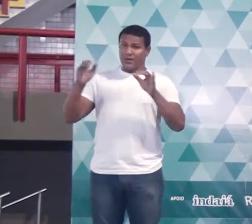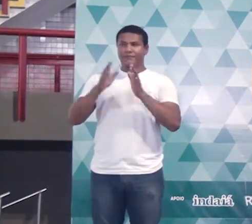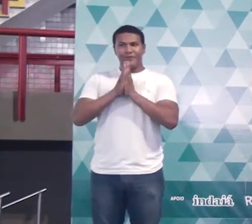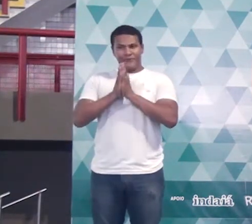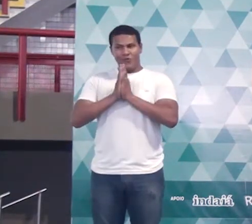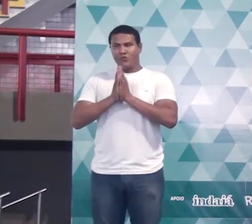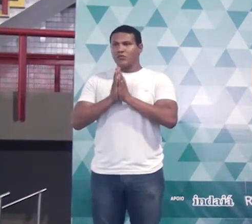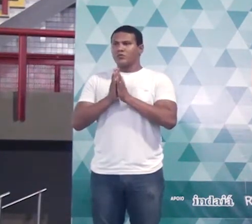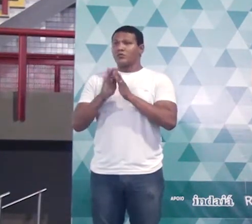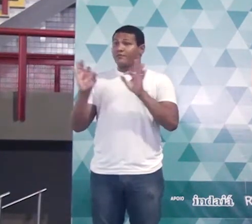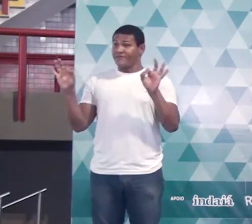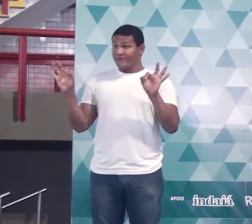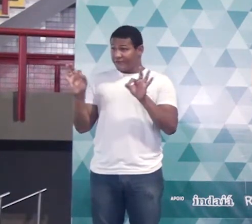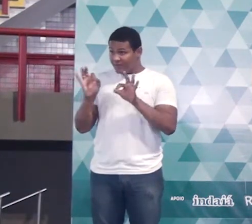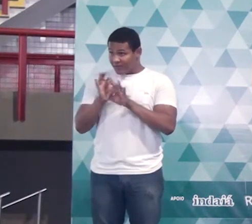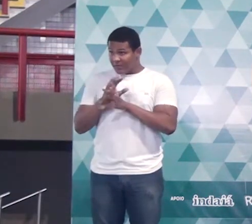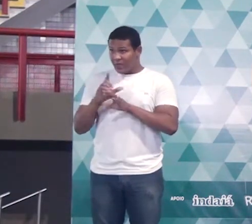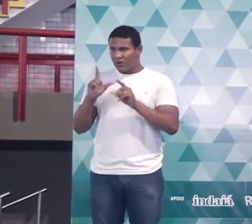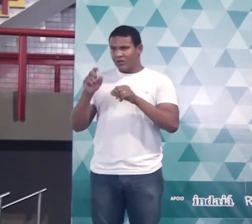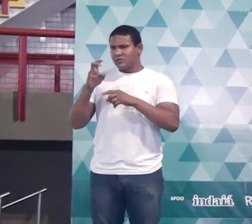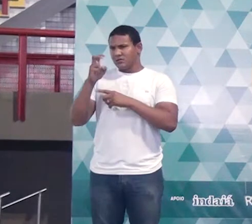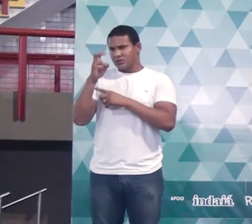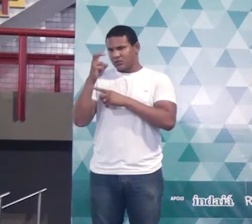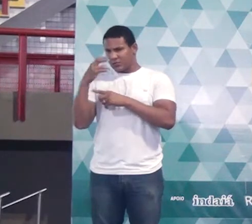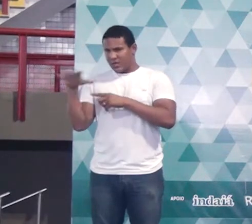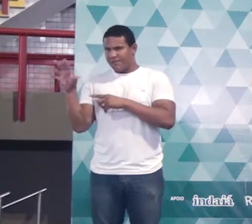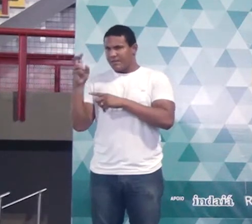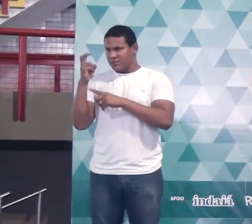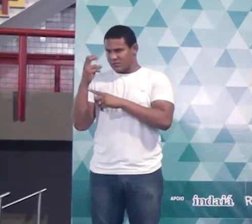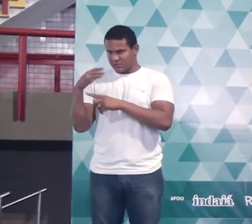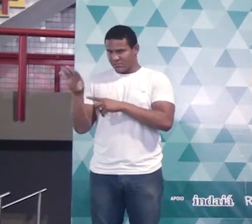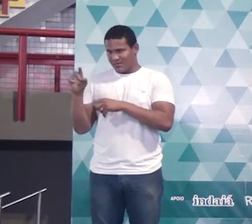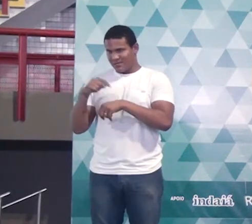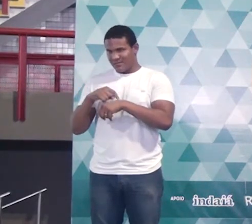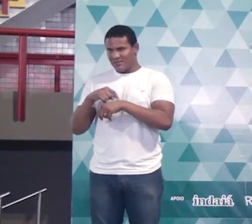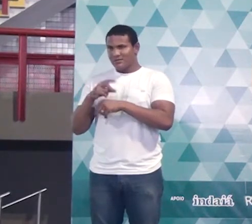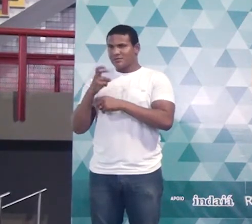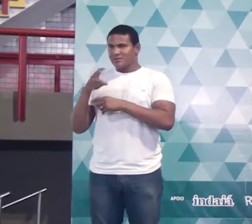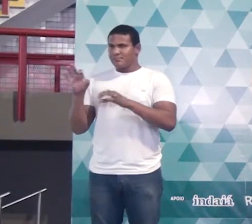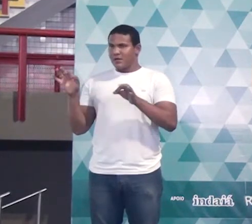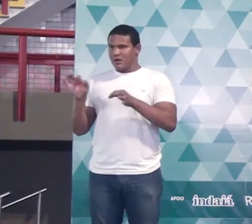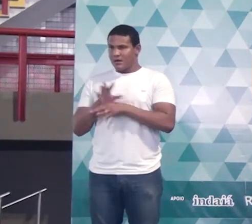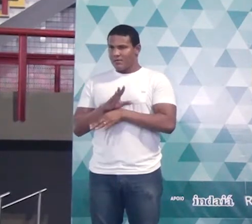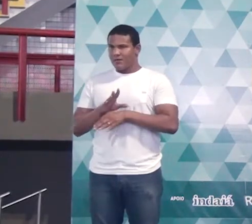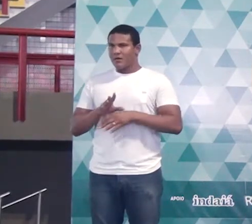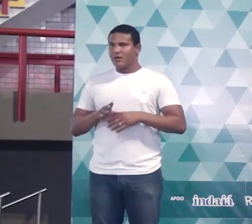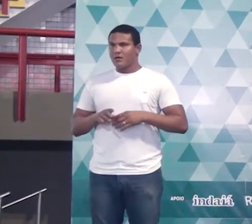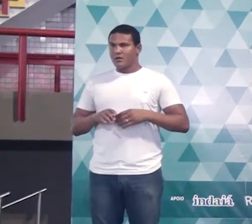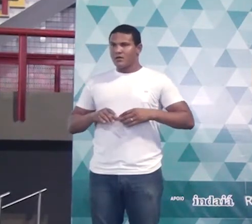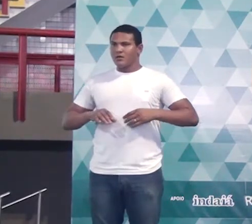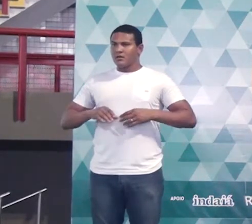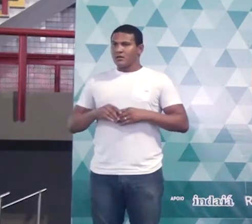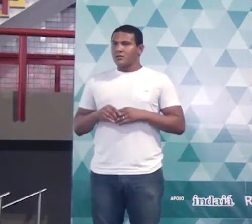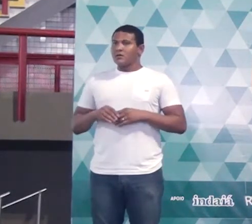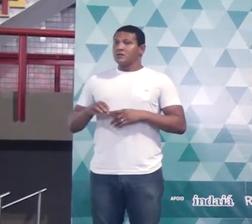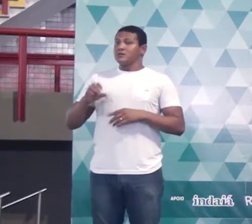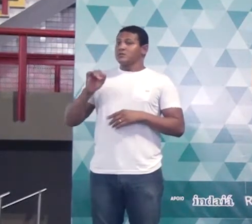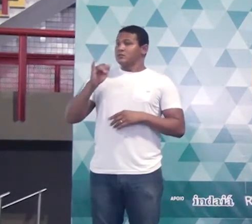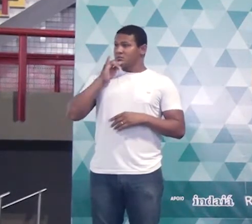no finalzinho, tá? A aula vai até 5h30, no finalzinho você, por favor, se lixo